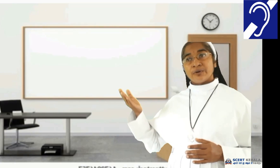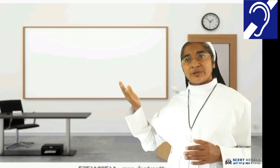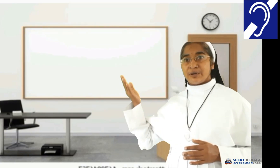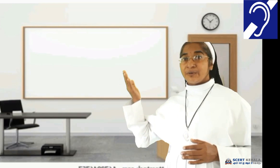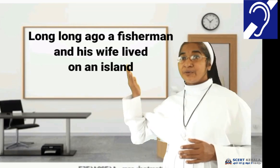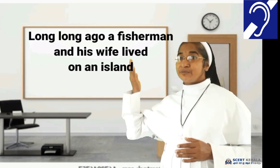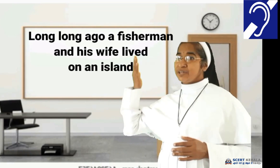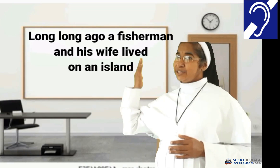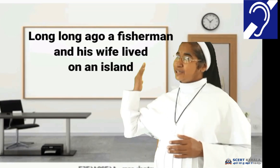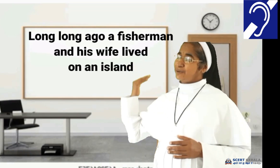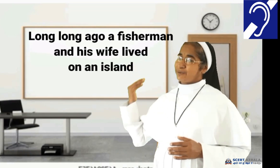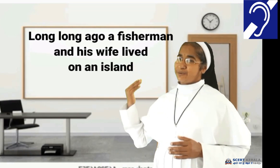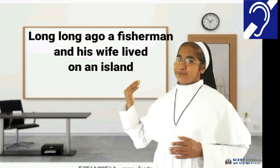ലോങ് ലോങ് എഗോ,